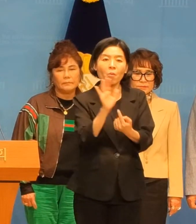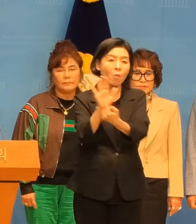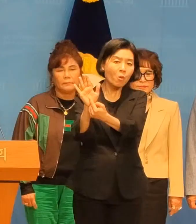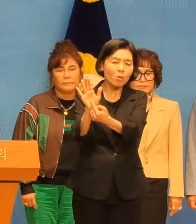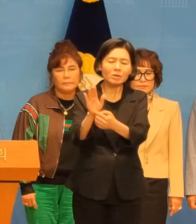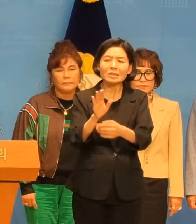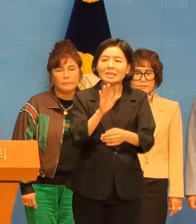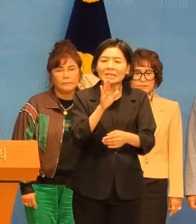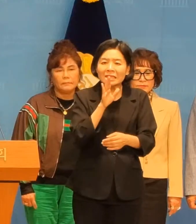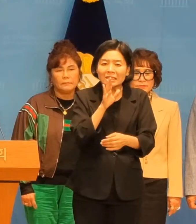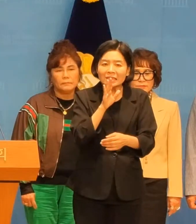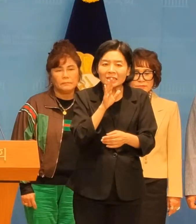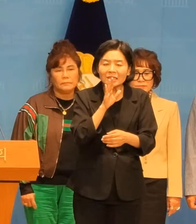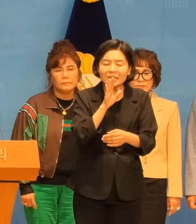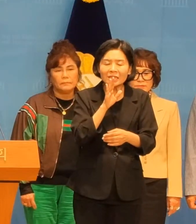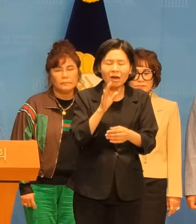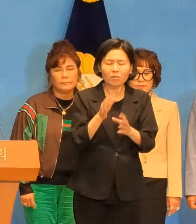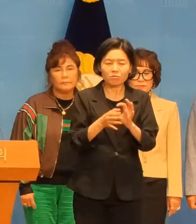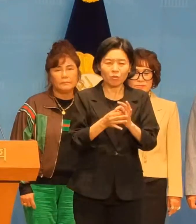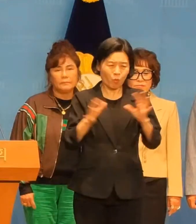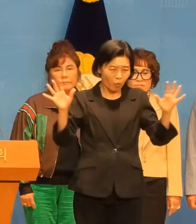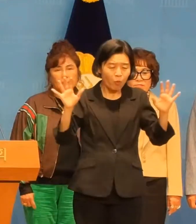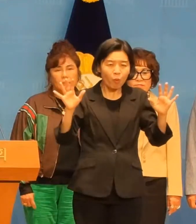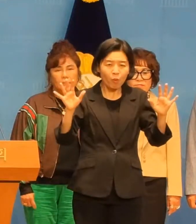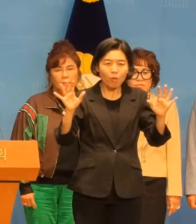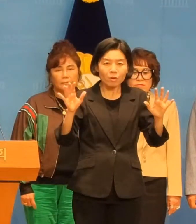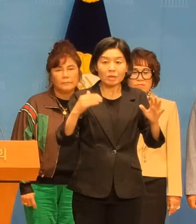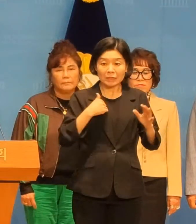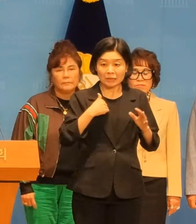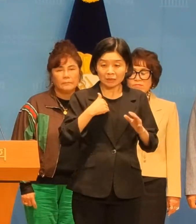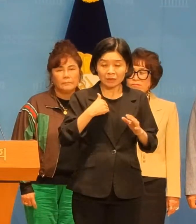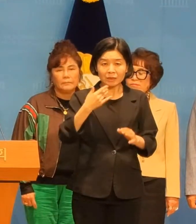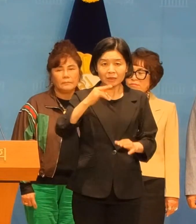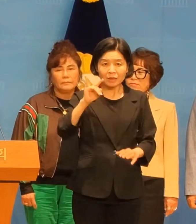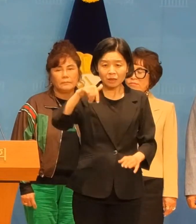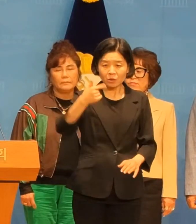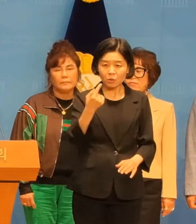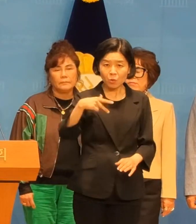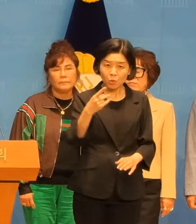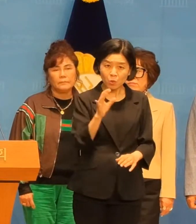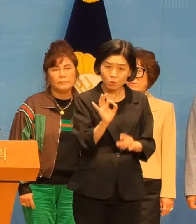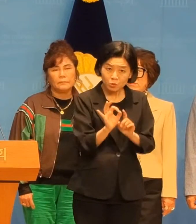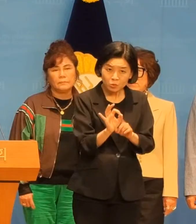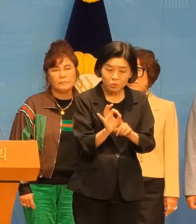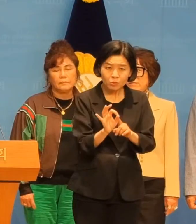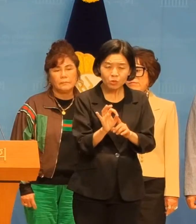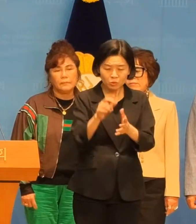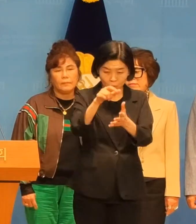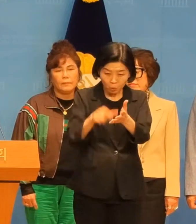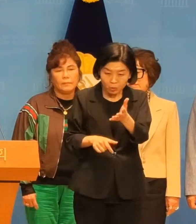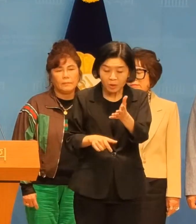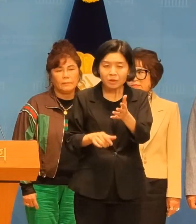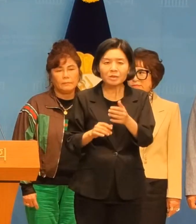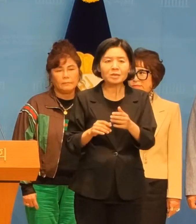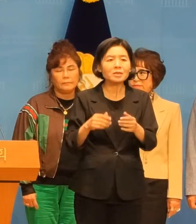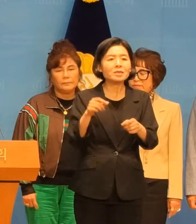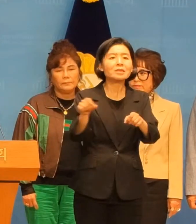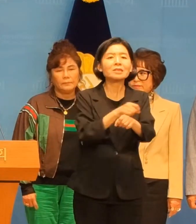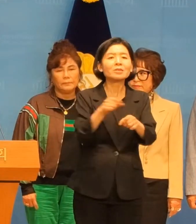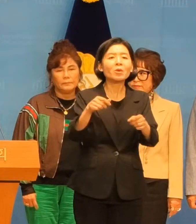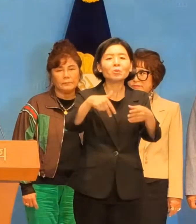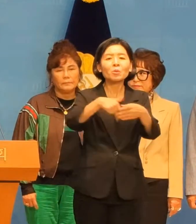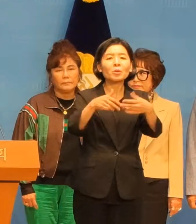사실과 전혀 무관하게 본 종단이 특정 종교단체로